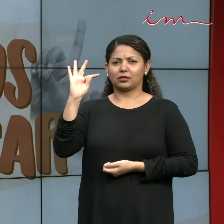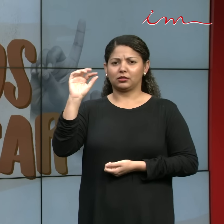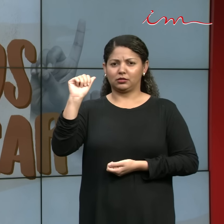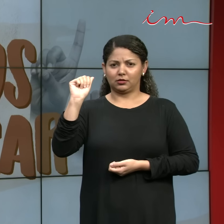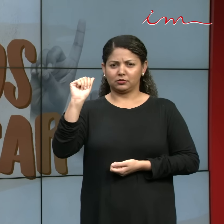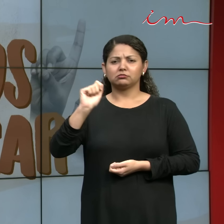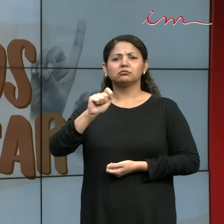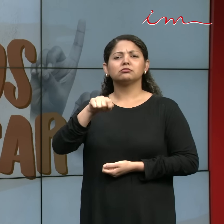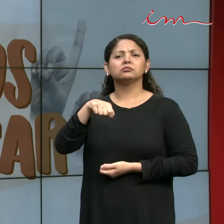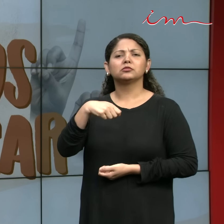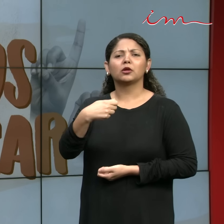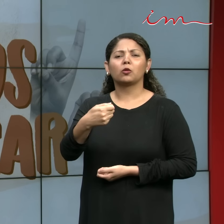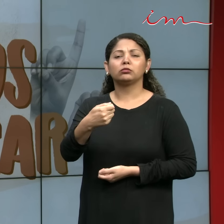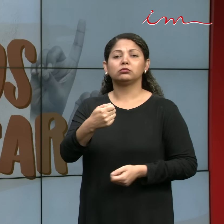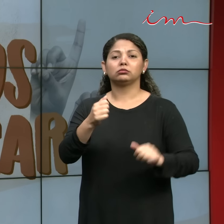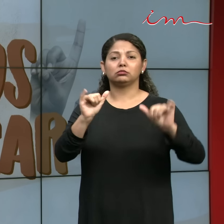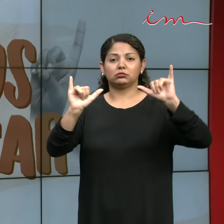O sinal de trombeta,